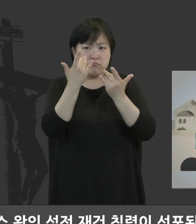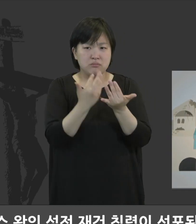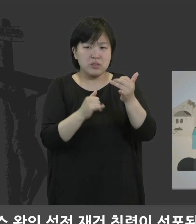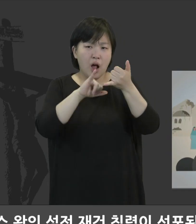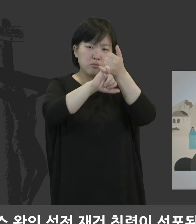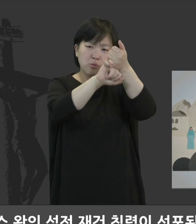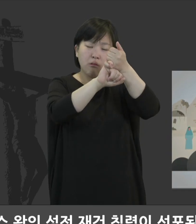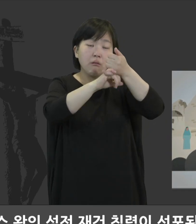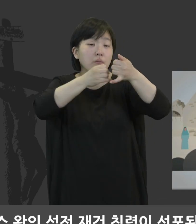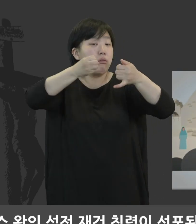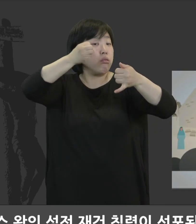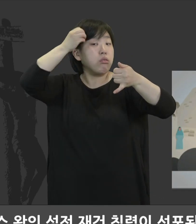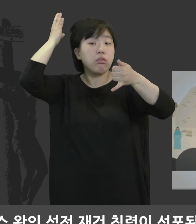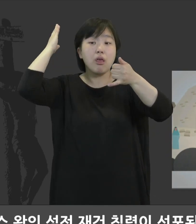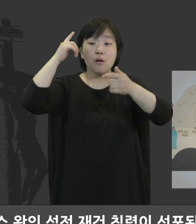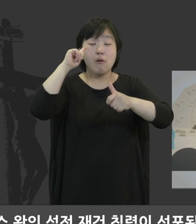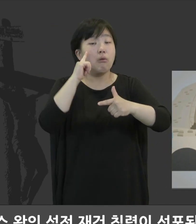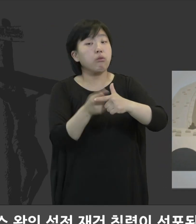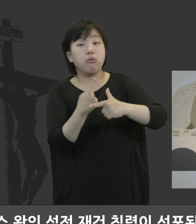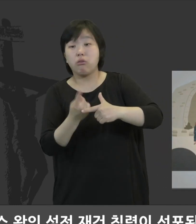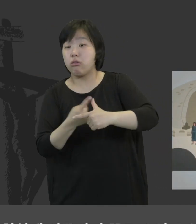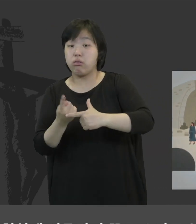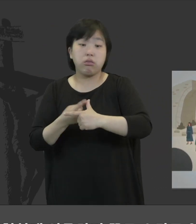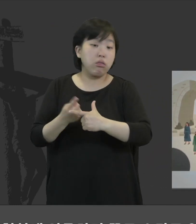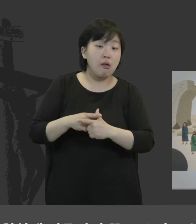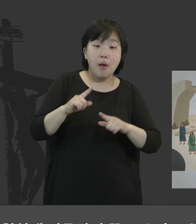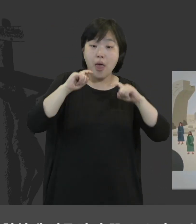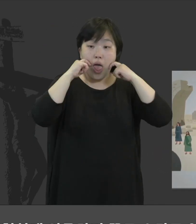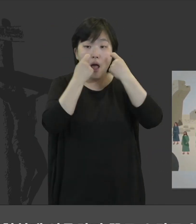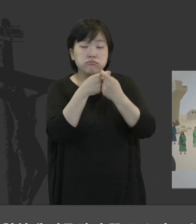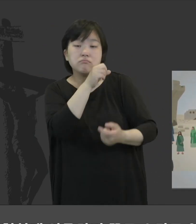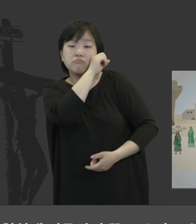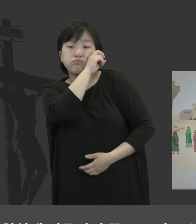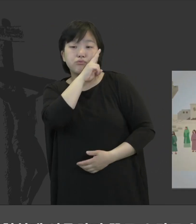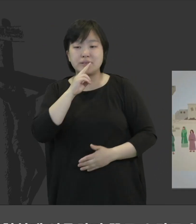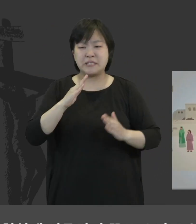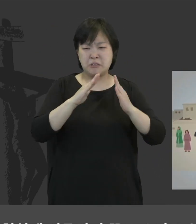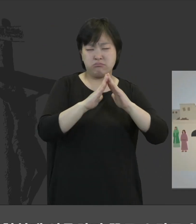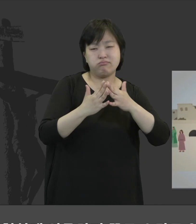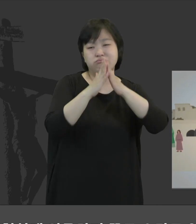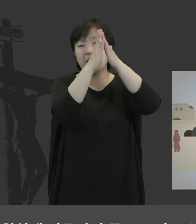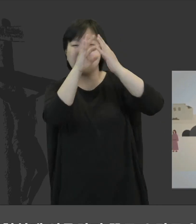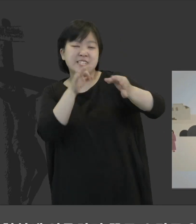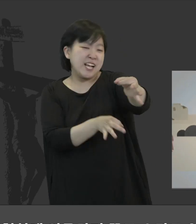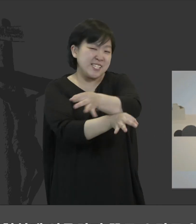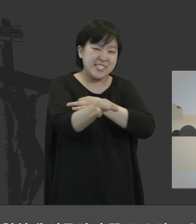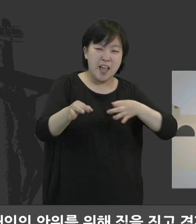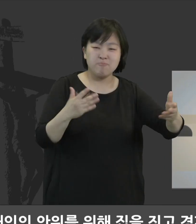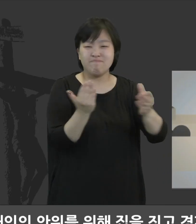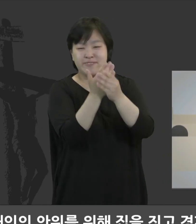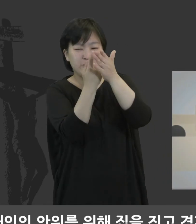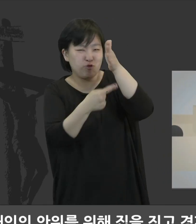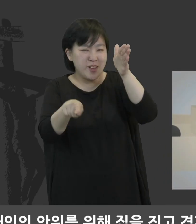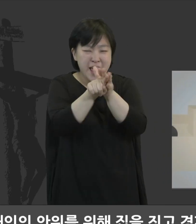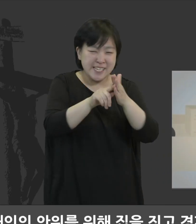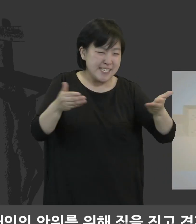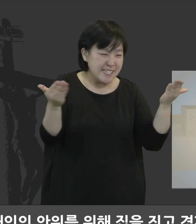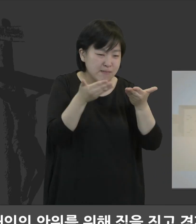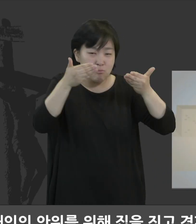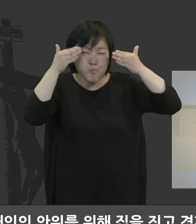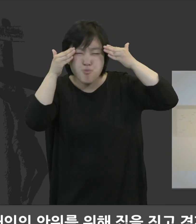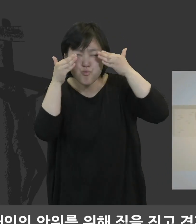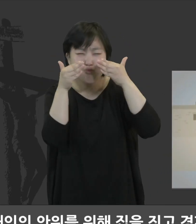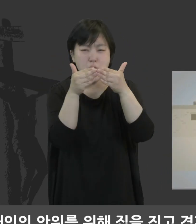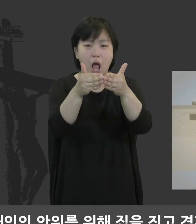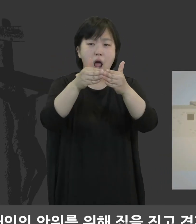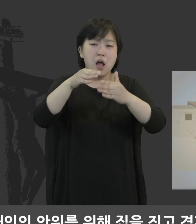하나님의 약속을 망각한 채 현실에 안주하며 꿈도 소망도 없이 살고 있었습니다. 개인의 안위를 위해